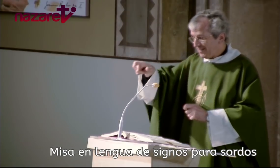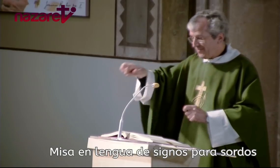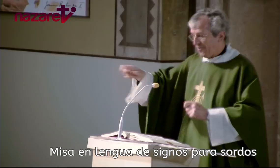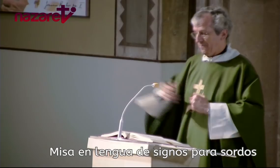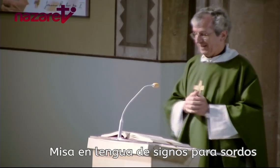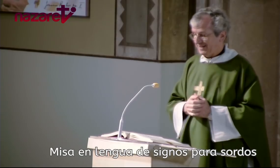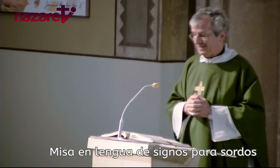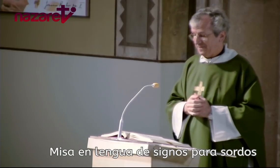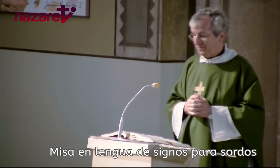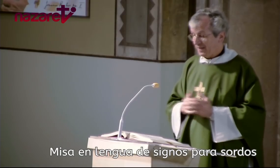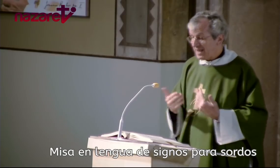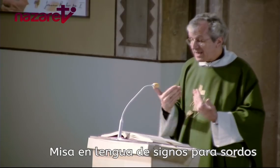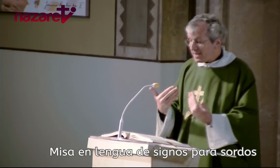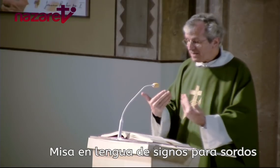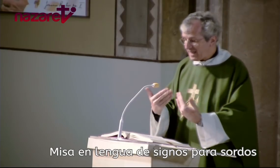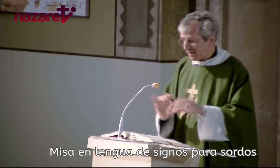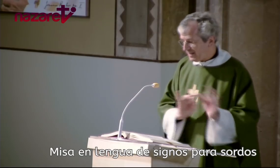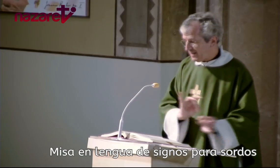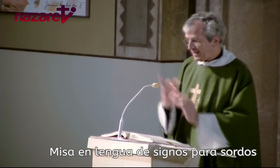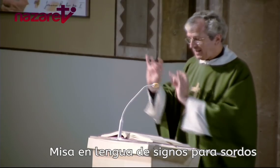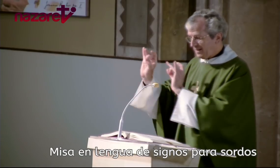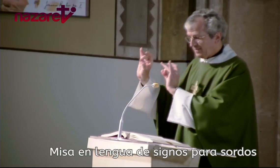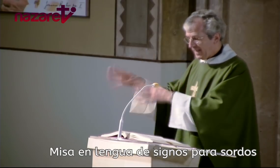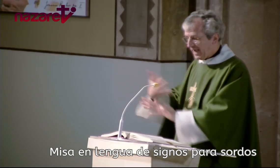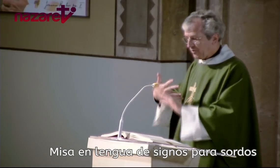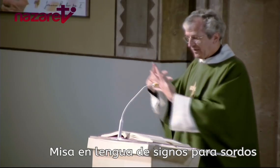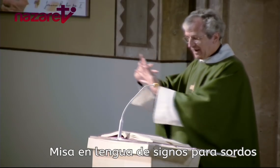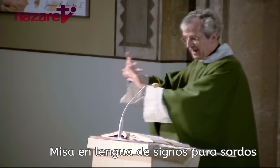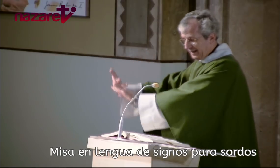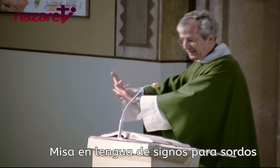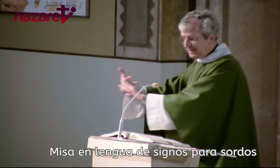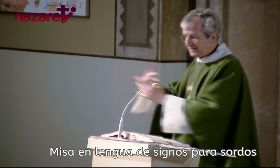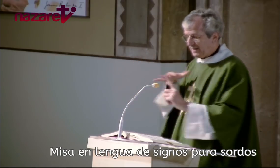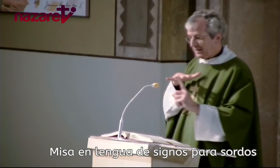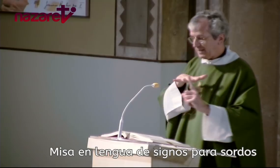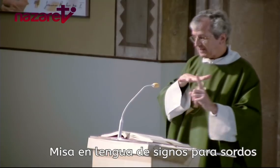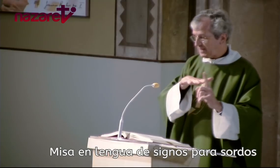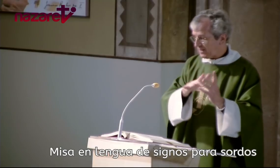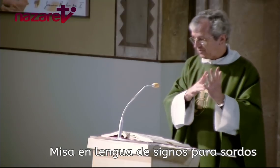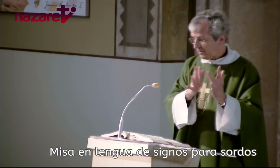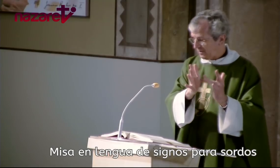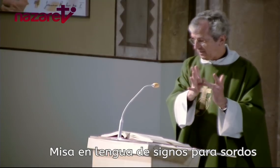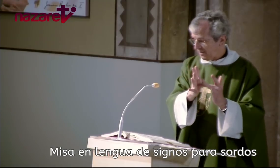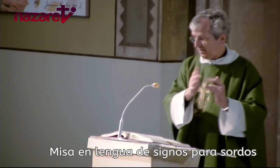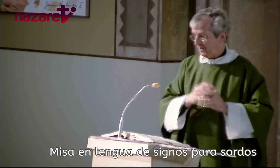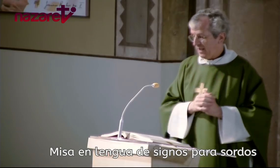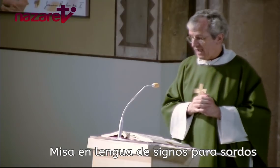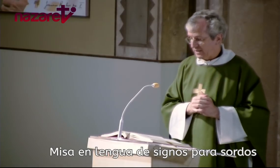de hombres. Inmediatamente dejaron las redes y siguieron a